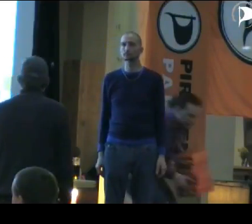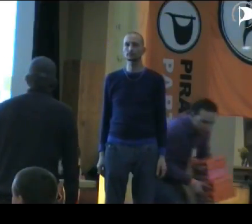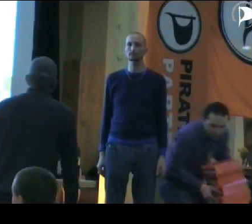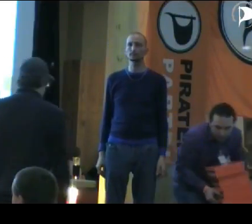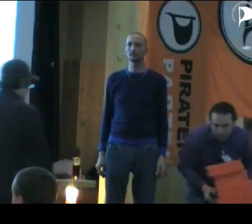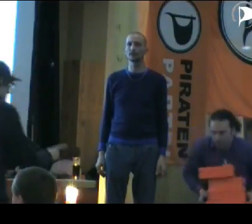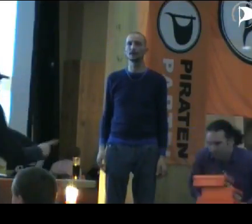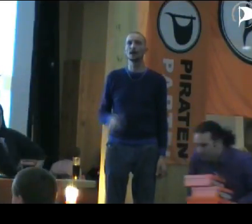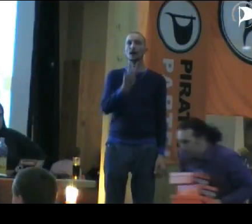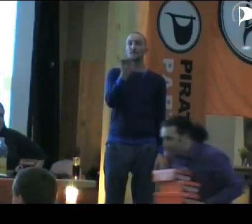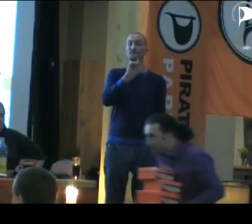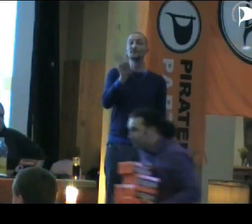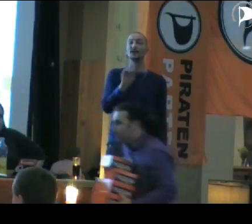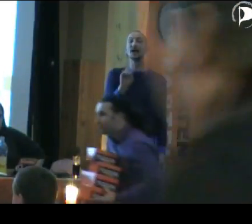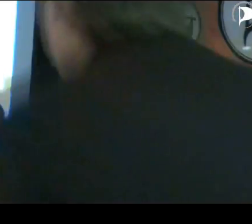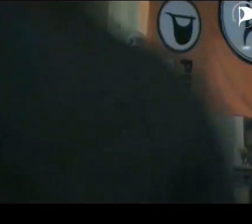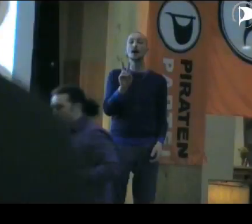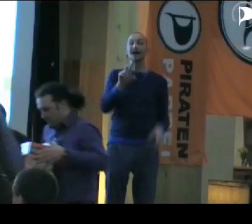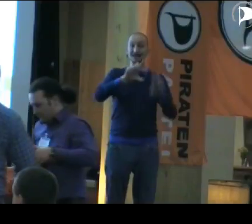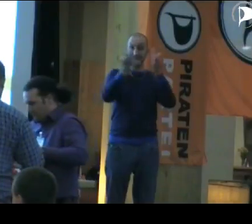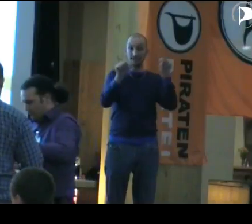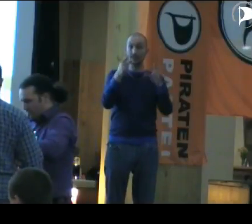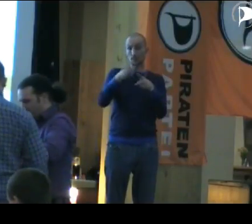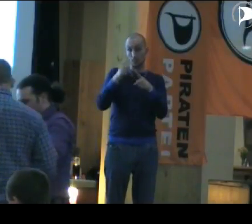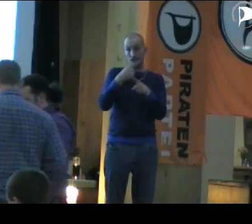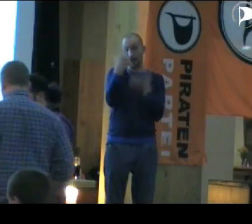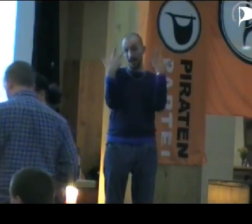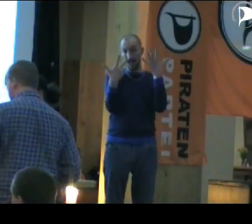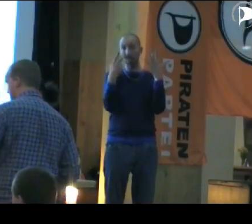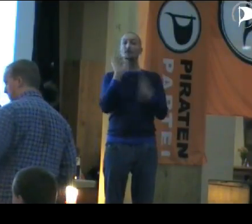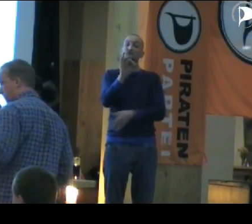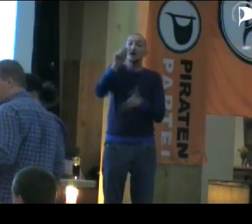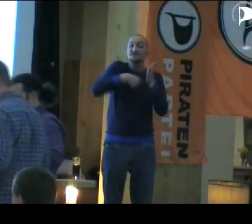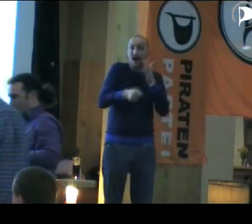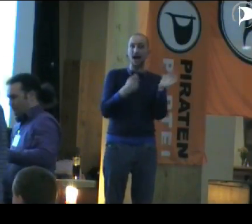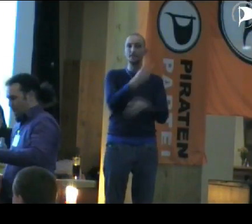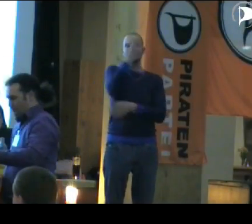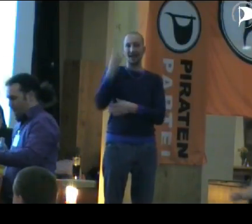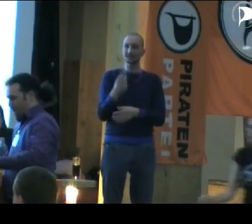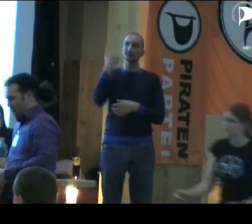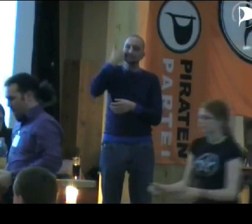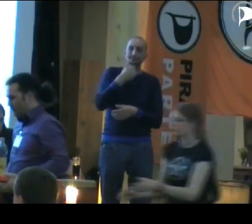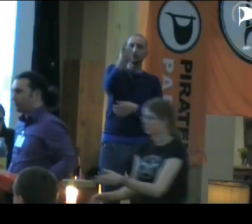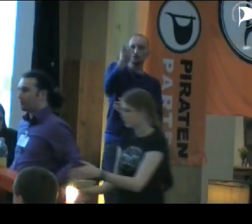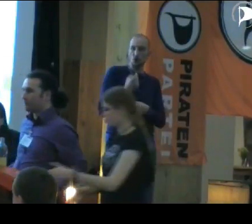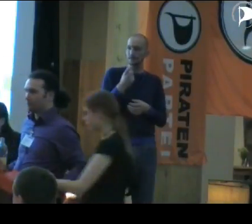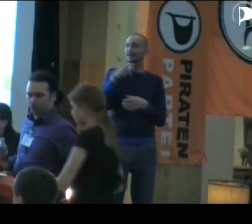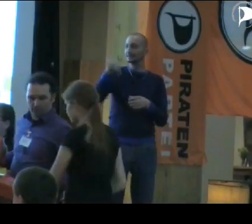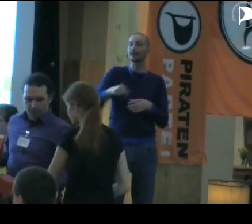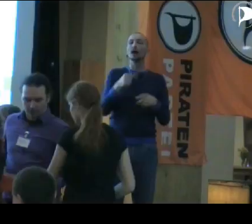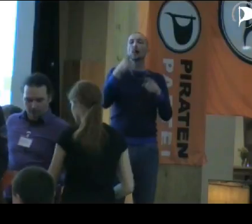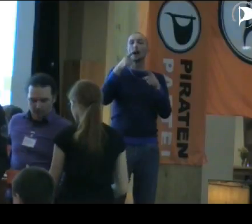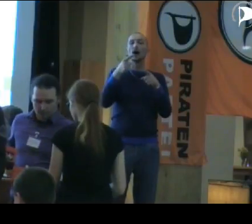wir haben stets die wahl der beisitzer bitte hier herkommen stimmten 83